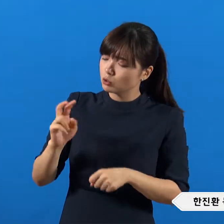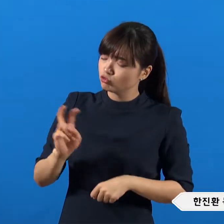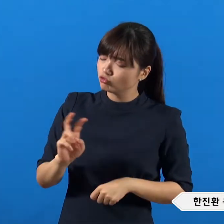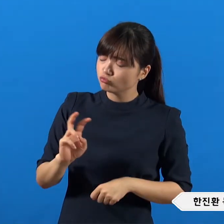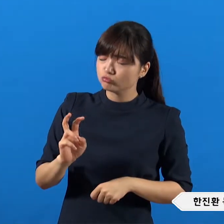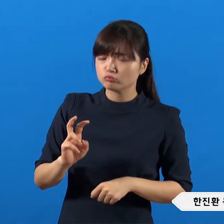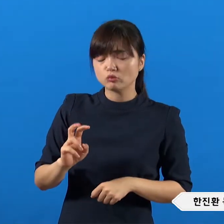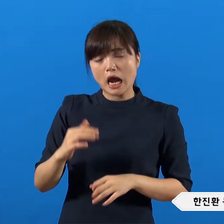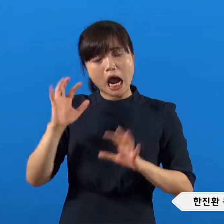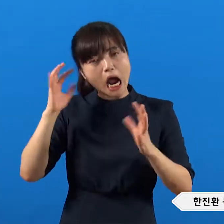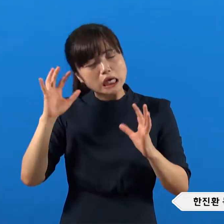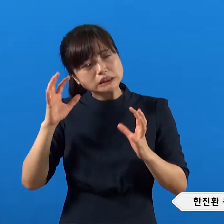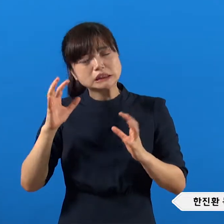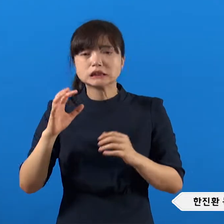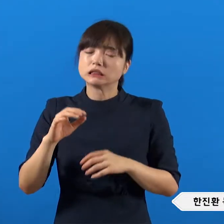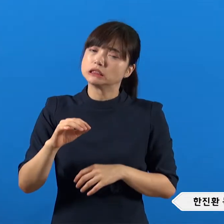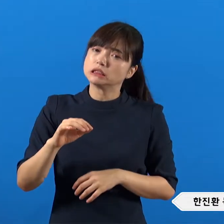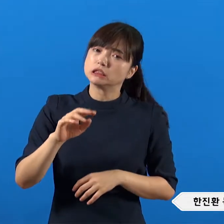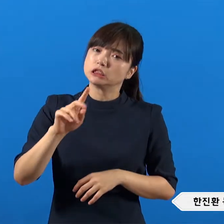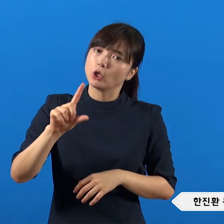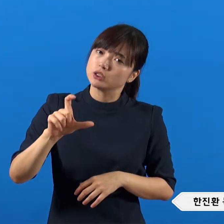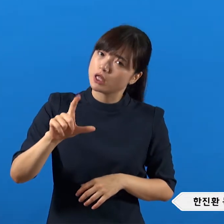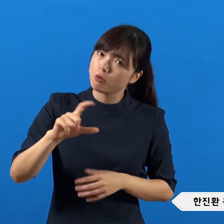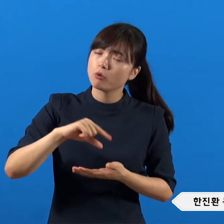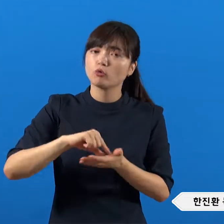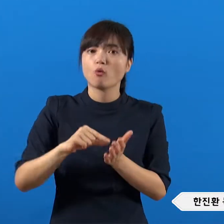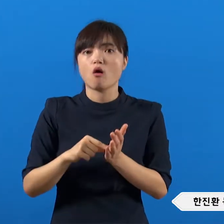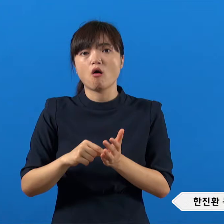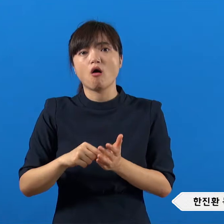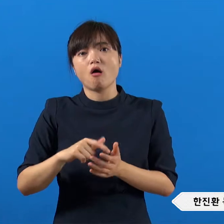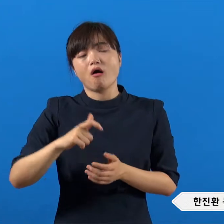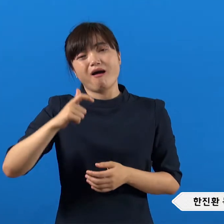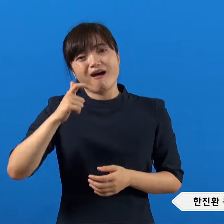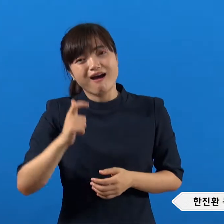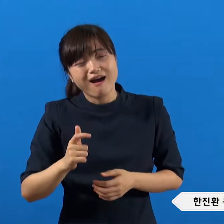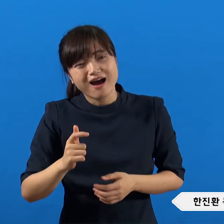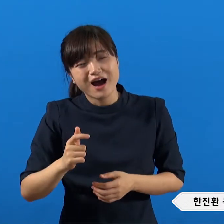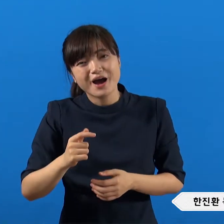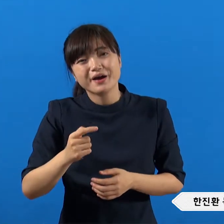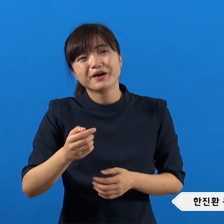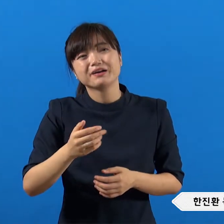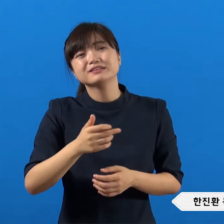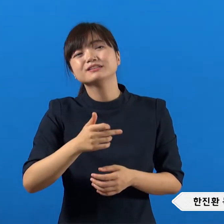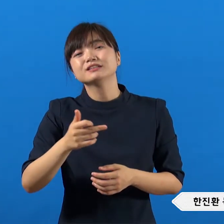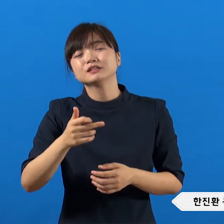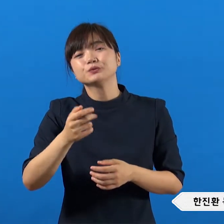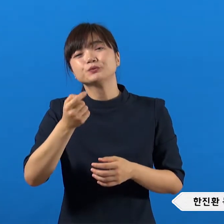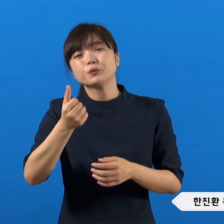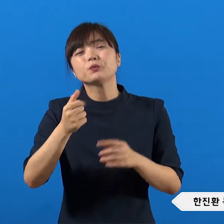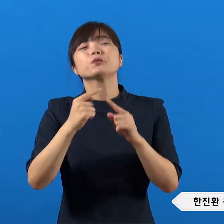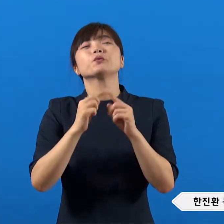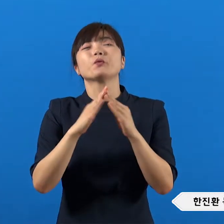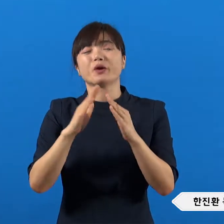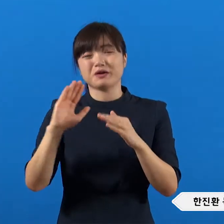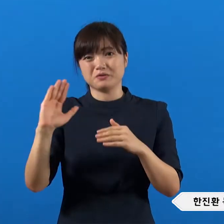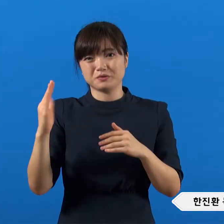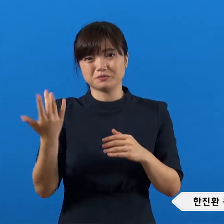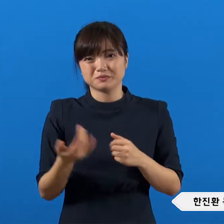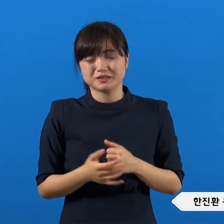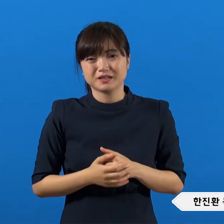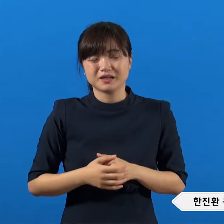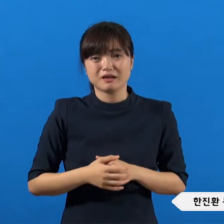20명, 아이들 한 15명 되는 의젓한 교회로 성장했습니다. 그